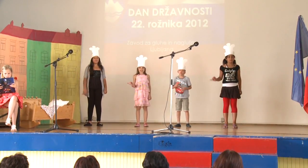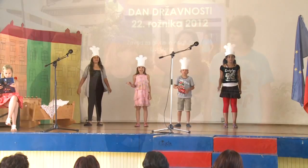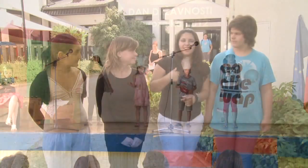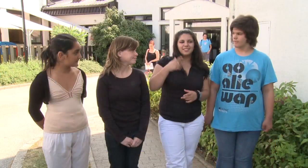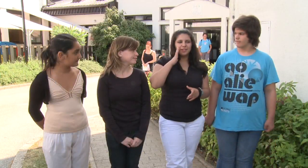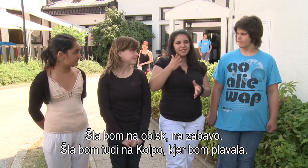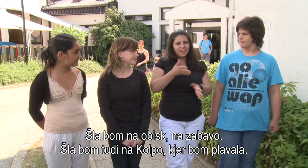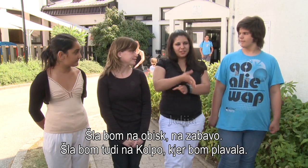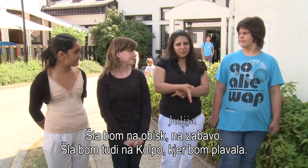Zdaj spomena je